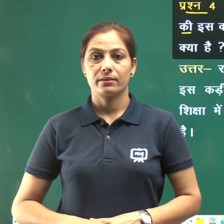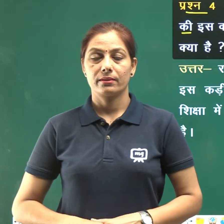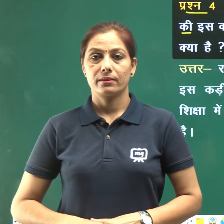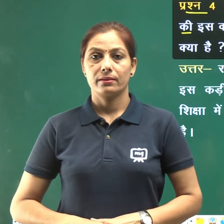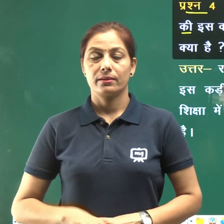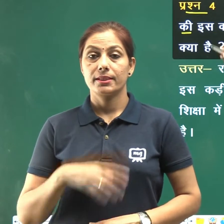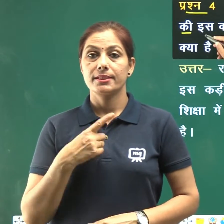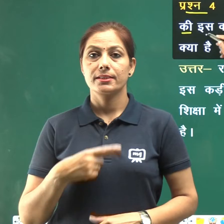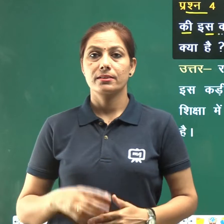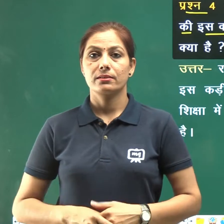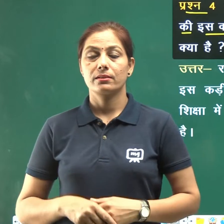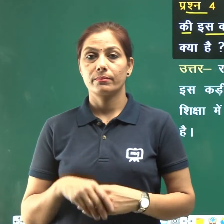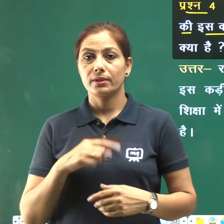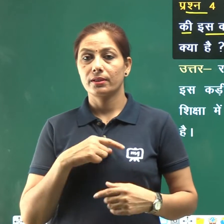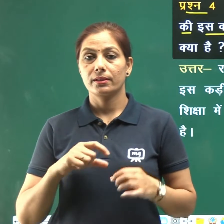इस कड़ी की